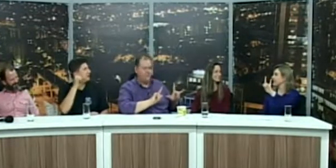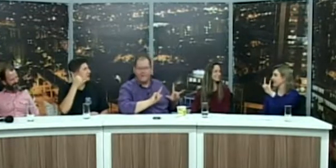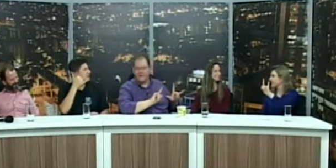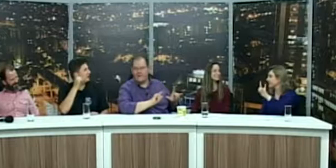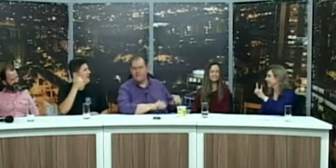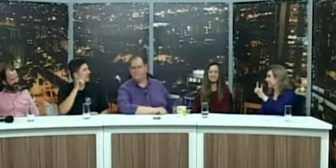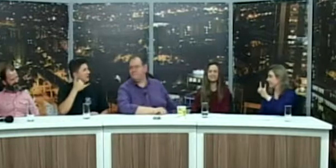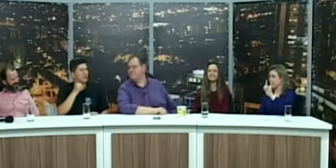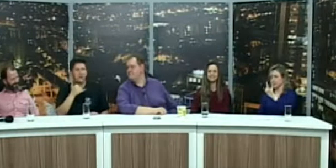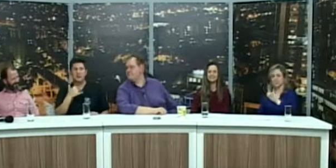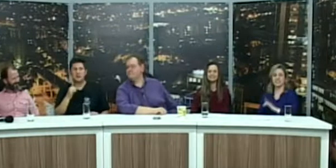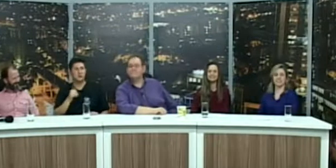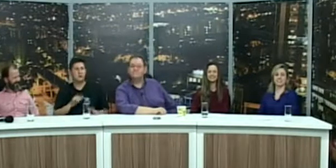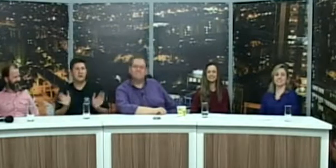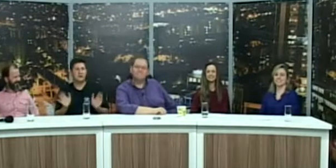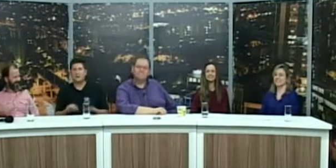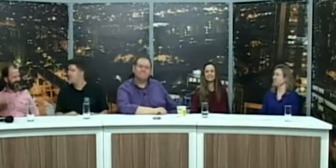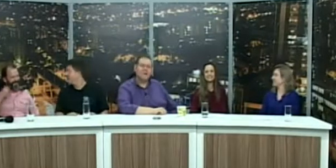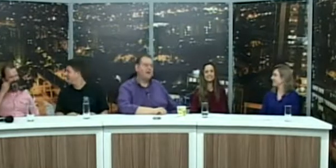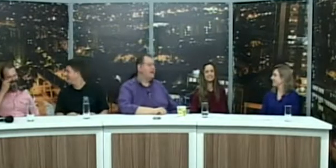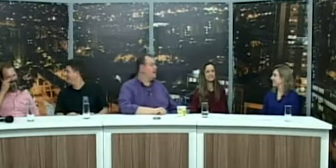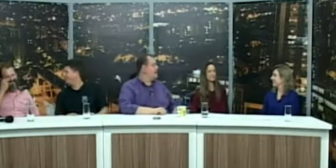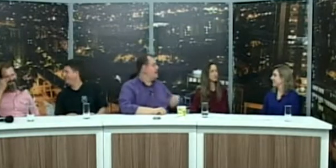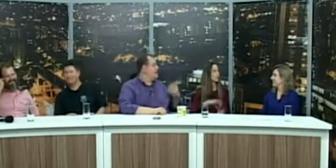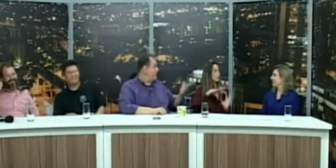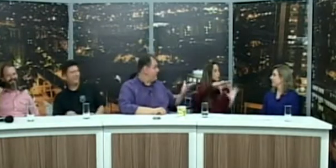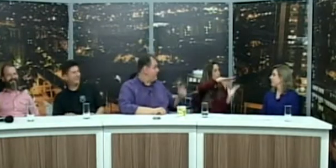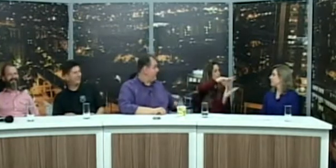luz. Aqui é pequenininho, uma coisa assim. Teu ponto final?